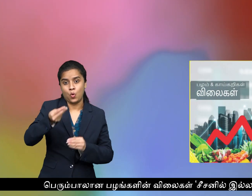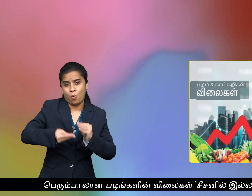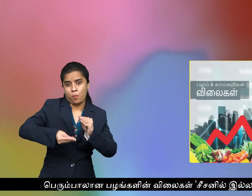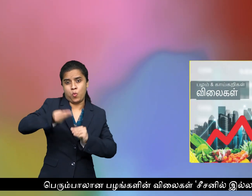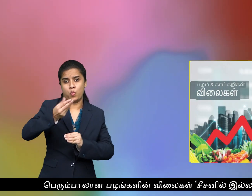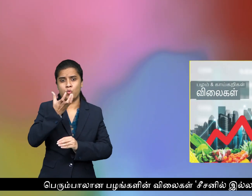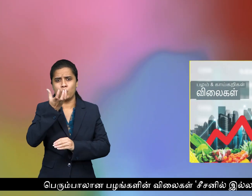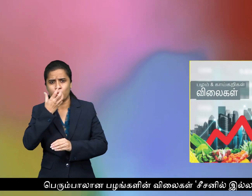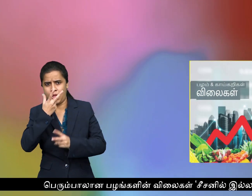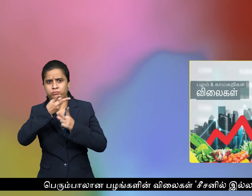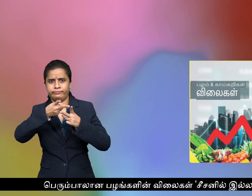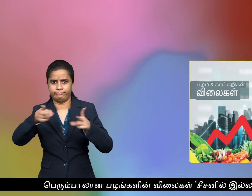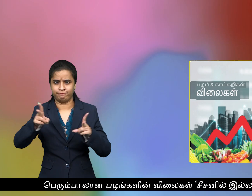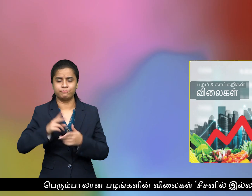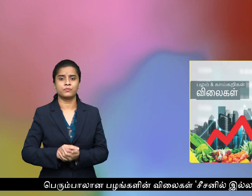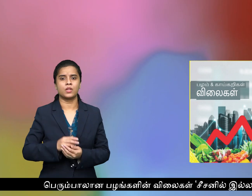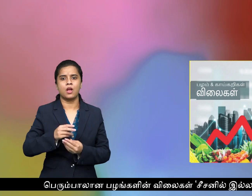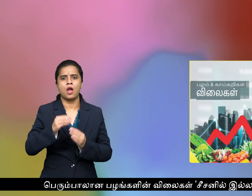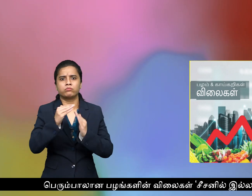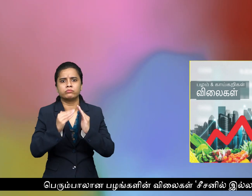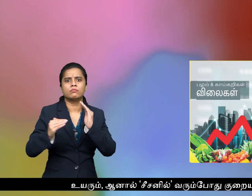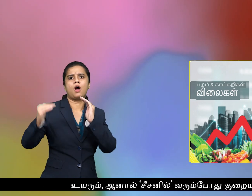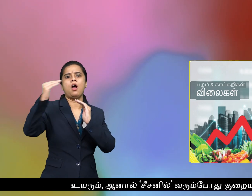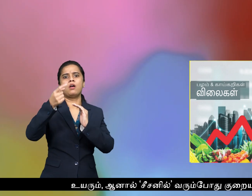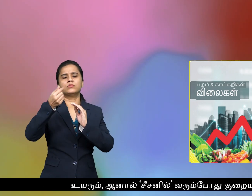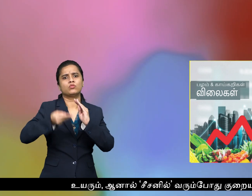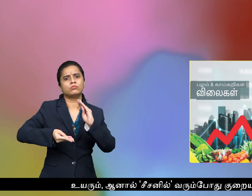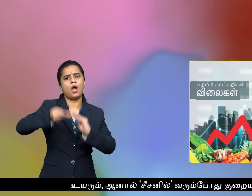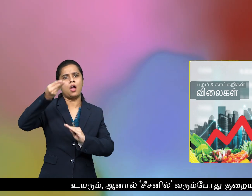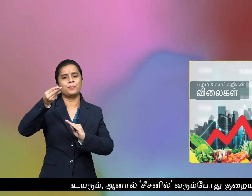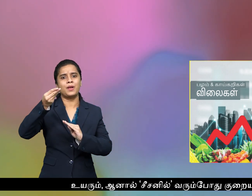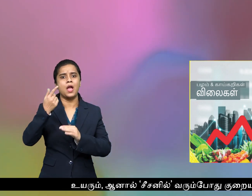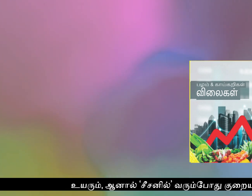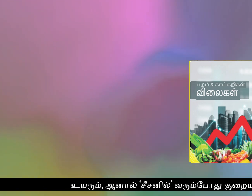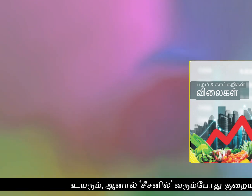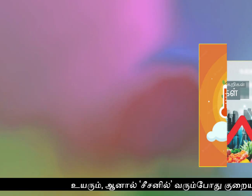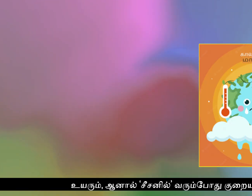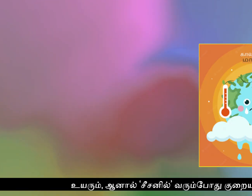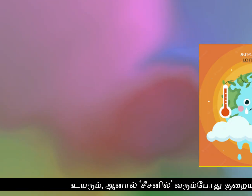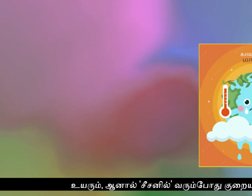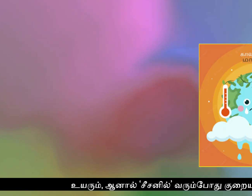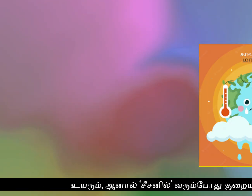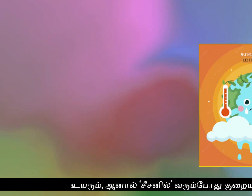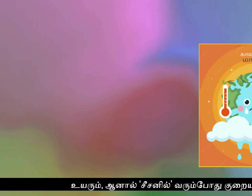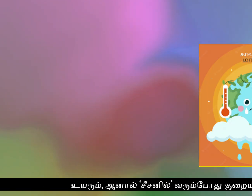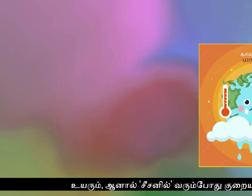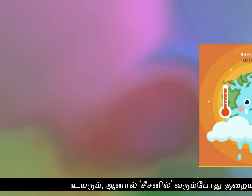பெரும்பாலான பழங்களின் விலைகள் சீசனில் இல்லாதபோது உயரும், ஆனால் சீசனில் வரும்போது